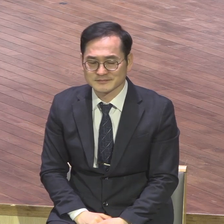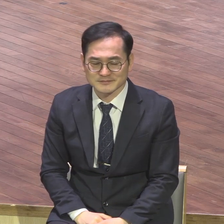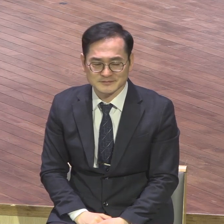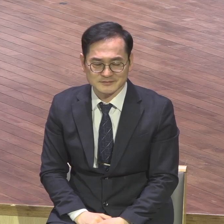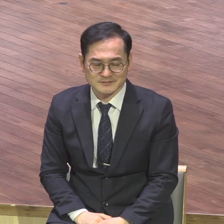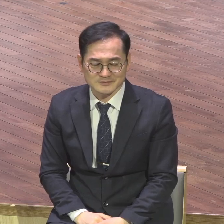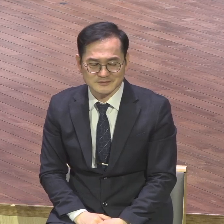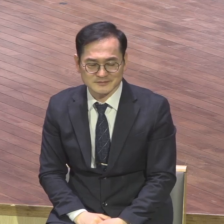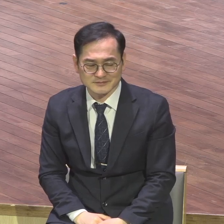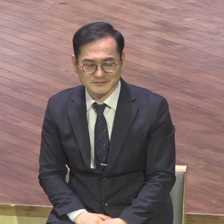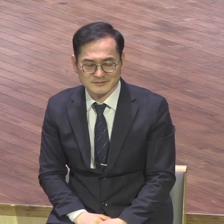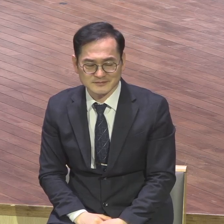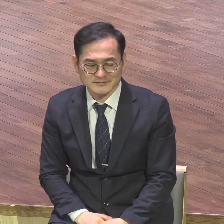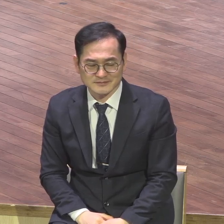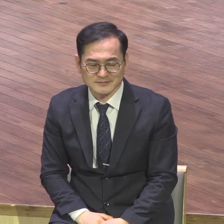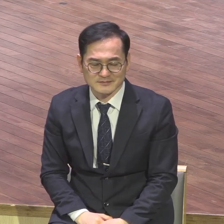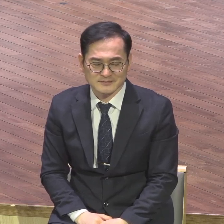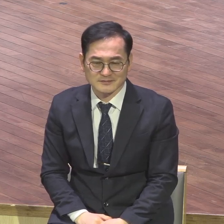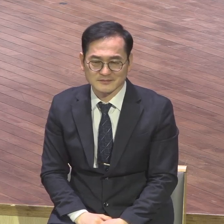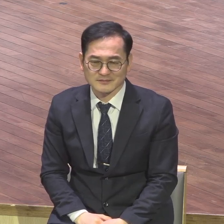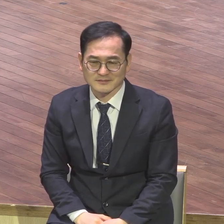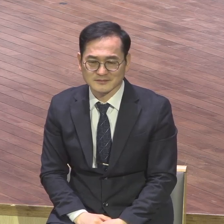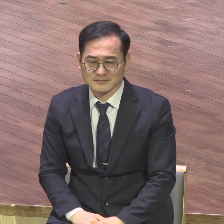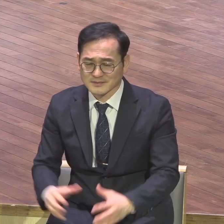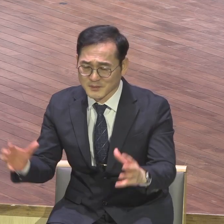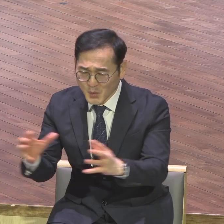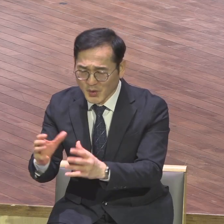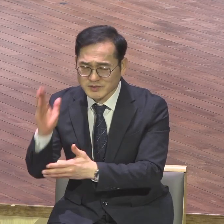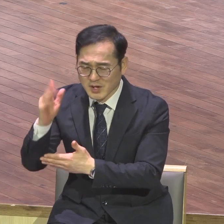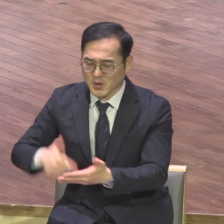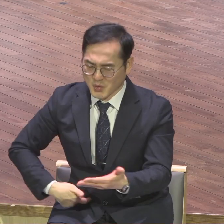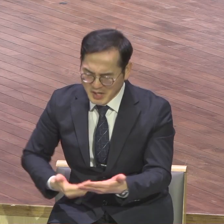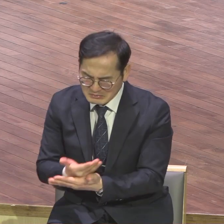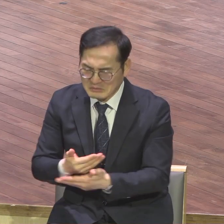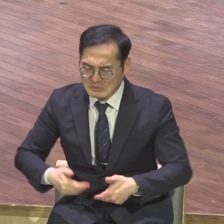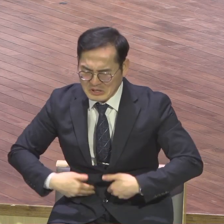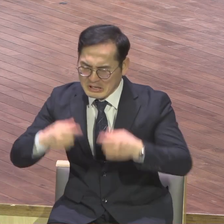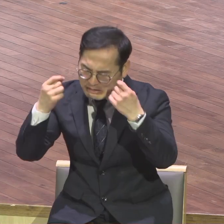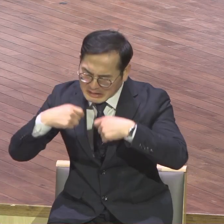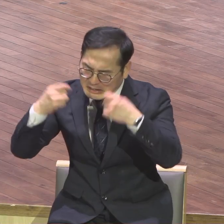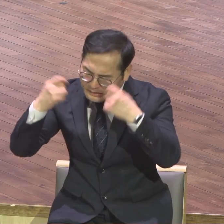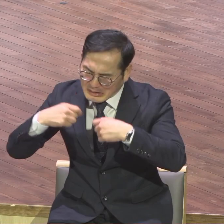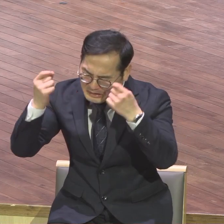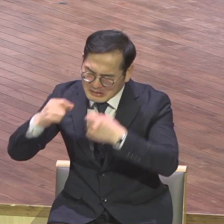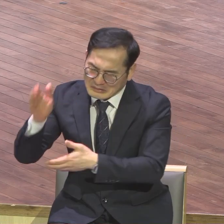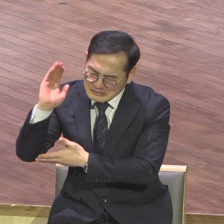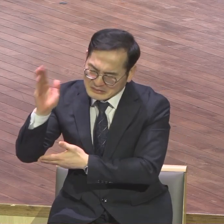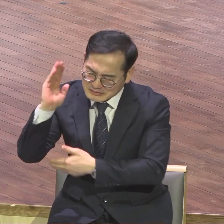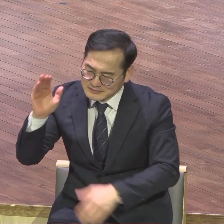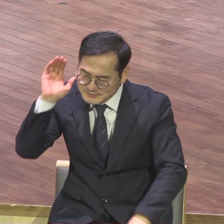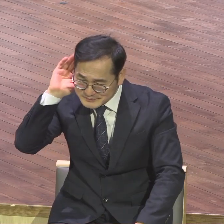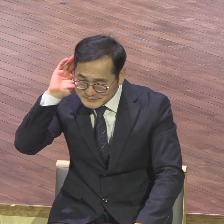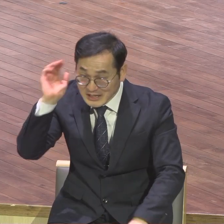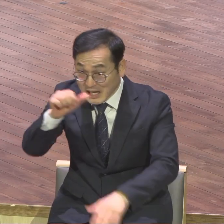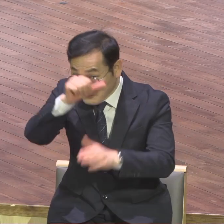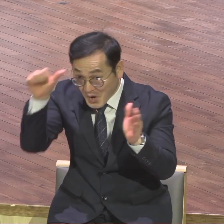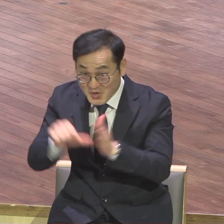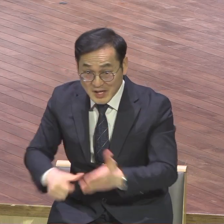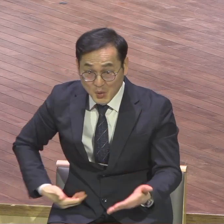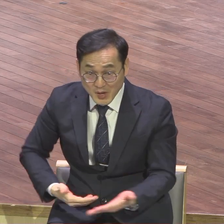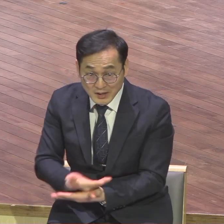우리들 이제 저희들이 이제 그 교회인데 계속 회개 회개 회개 그러 회개 죽을 때까지 안 되는 거예요.